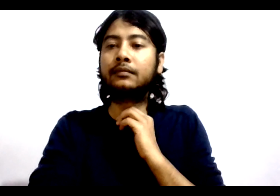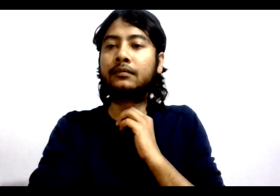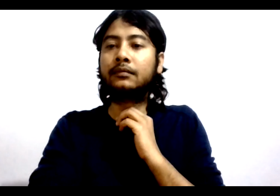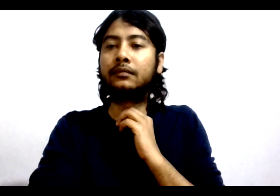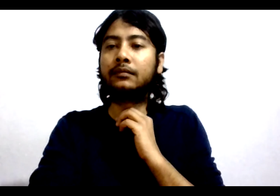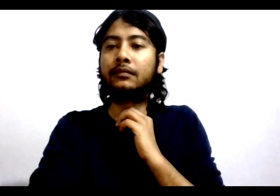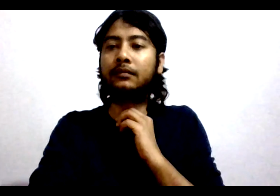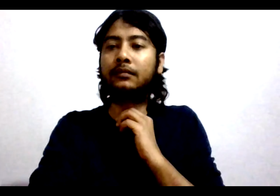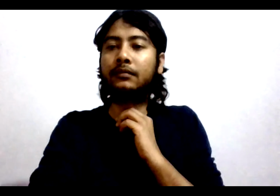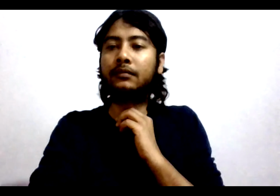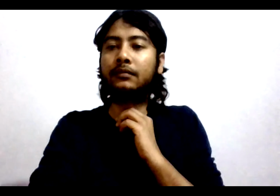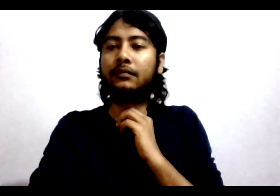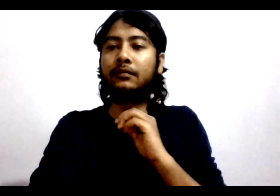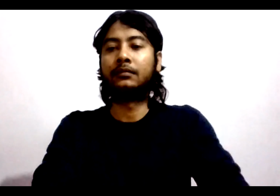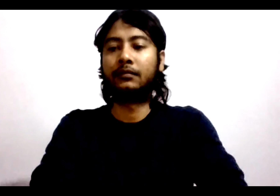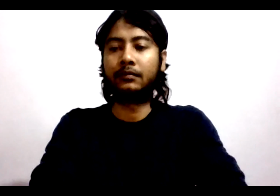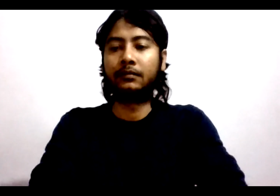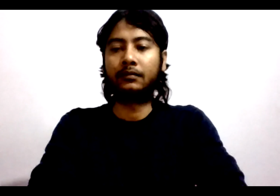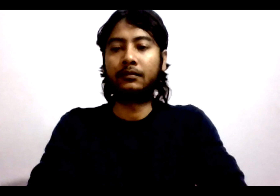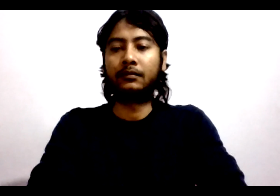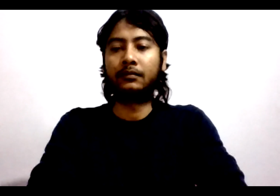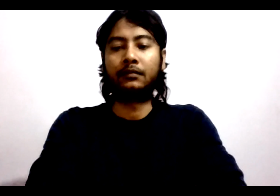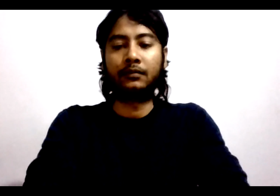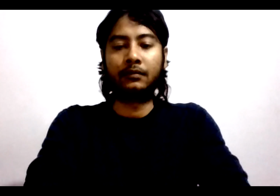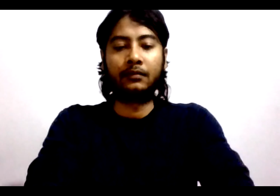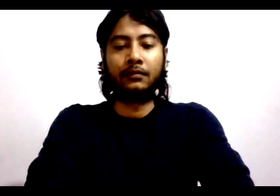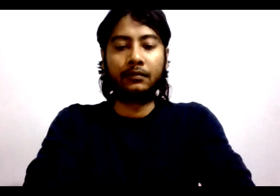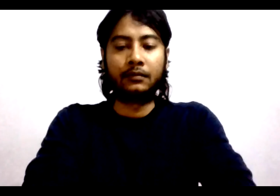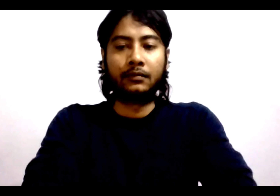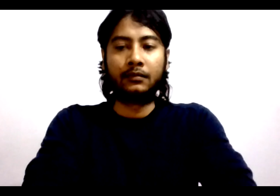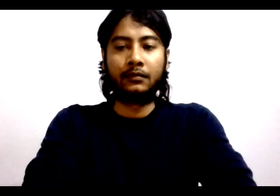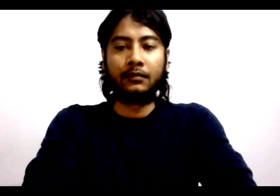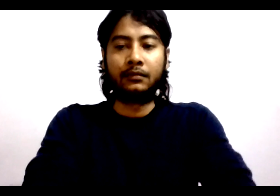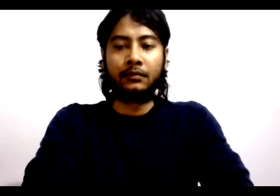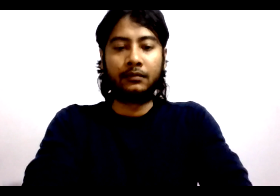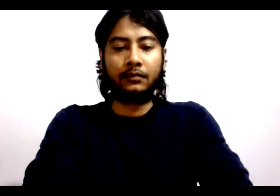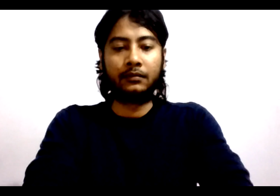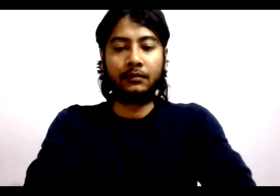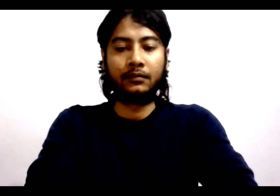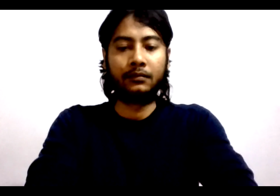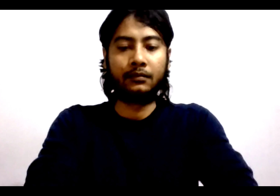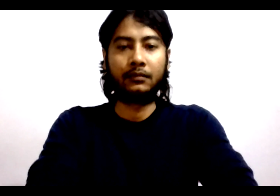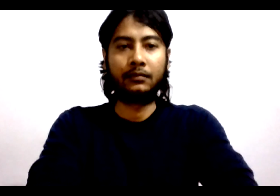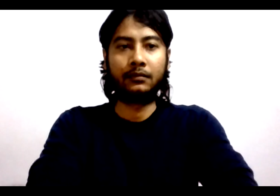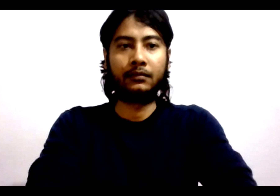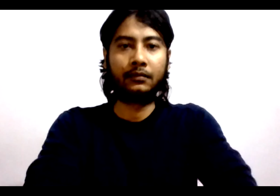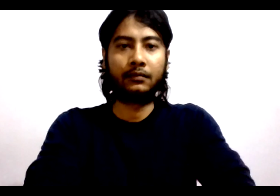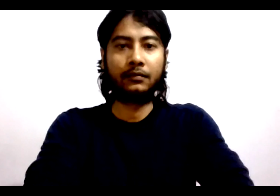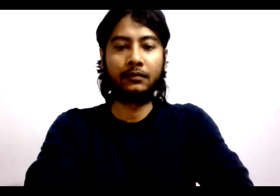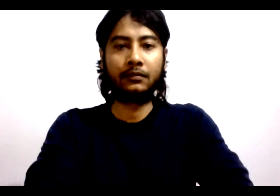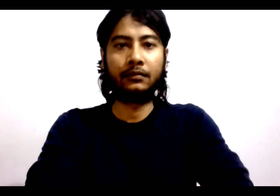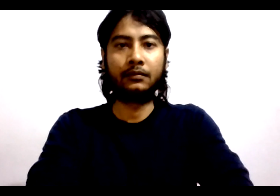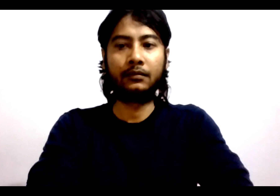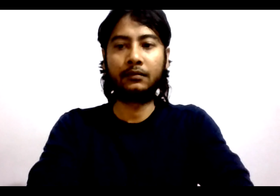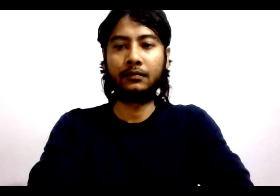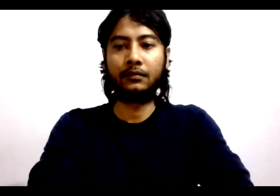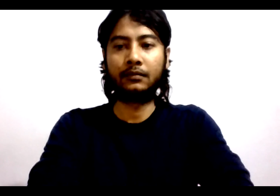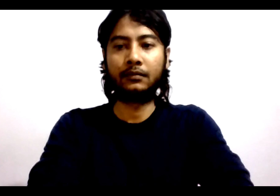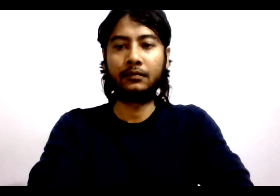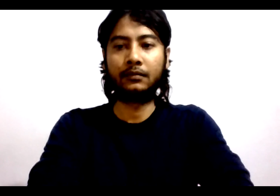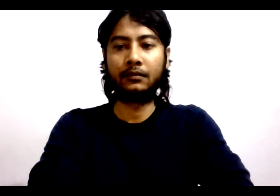started in I think 2008 when it became enforceable, because 2006 में साइन जरूर किया था, but it did not come